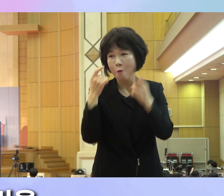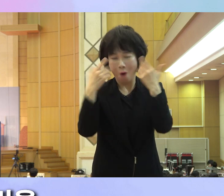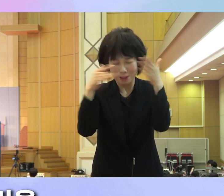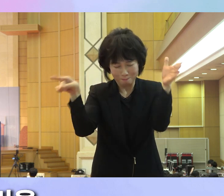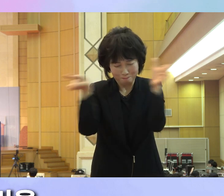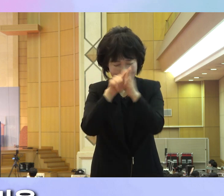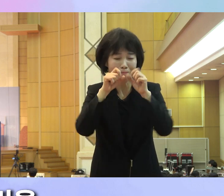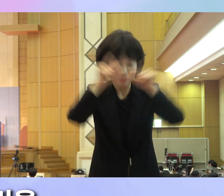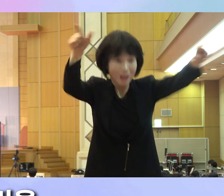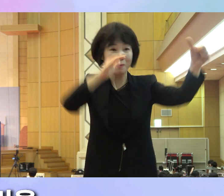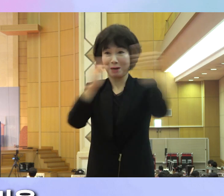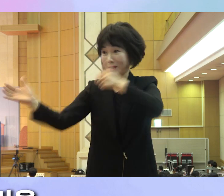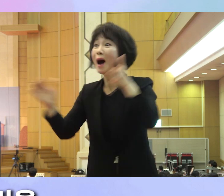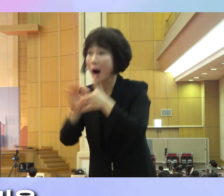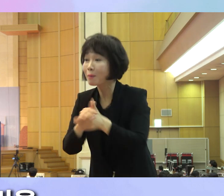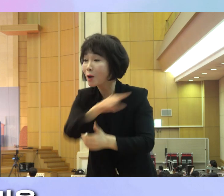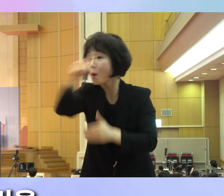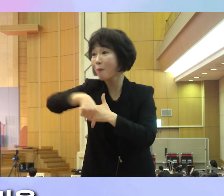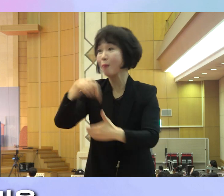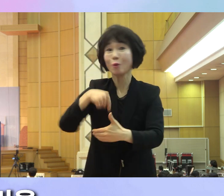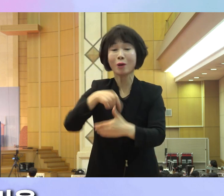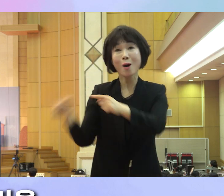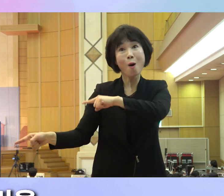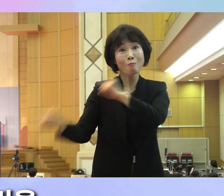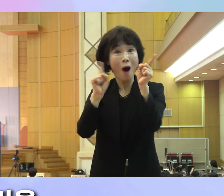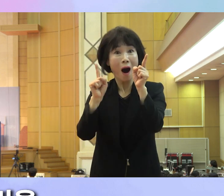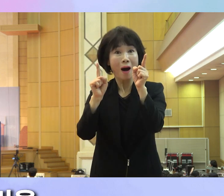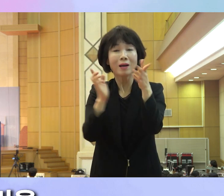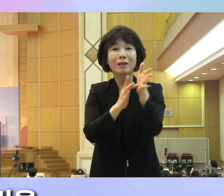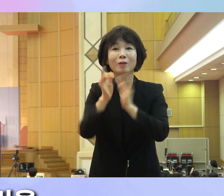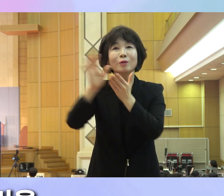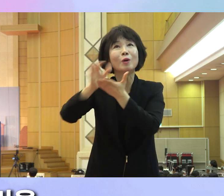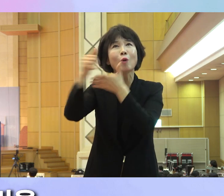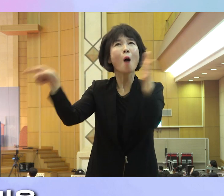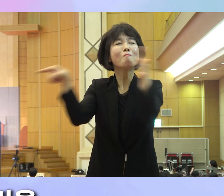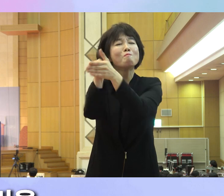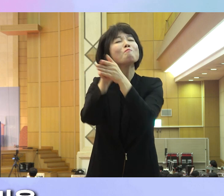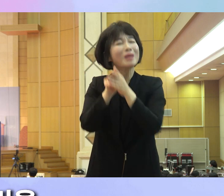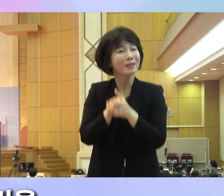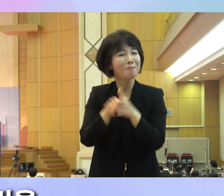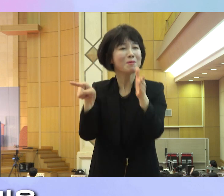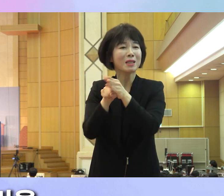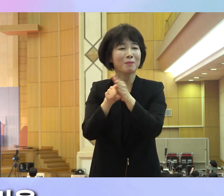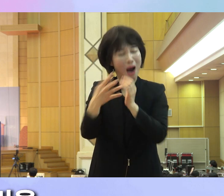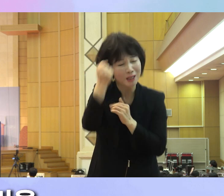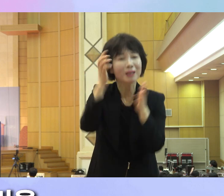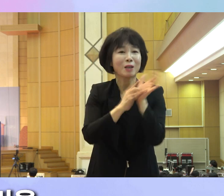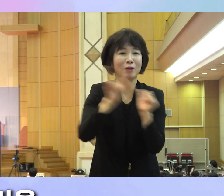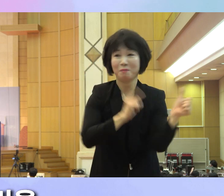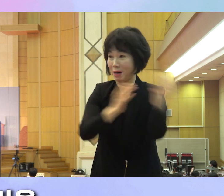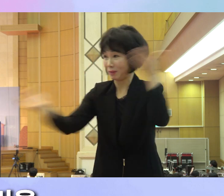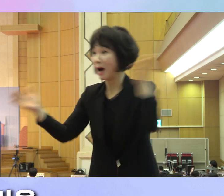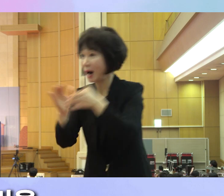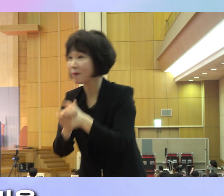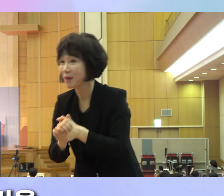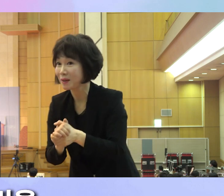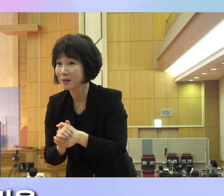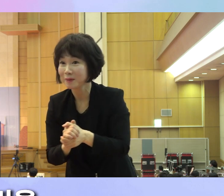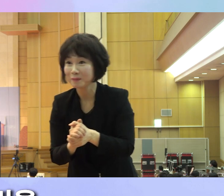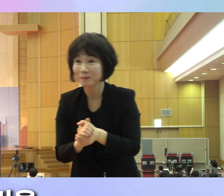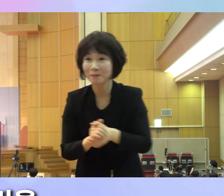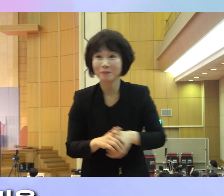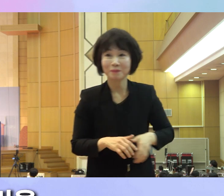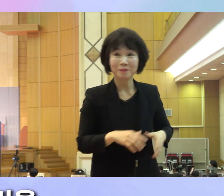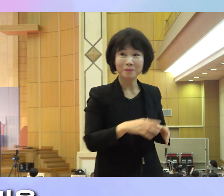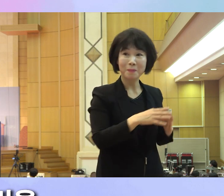깨달아 알고 여러분 마음속에 부활하신 예수님을 믿는 믿음이 있기를 바랍니다.